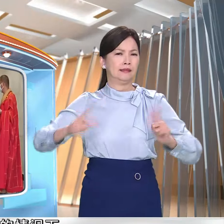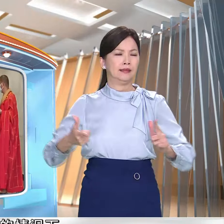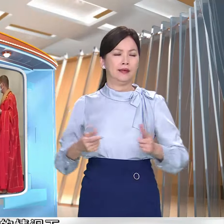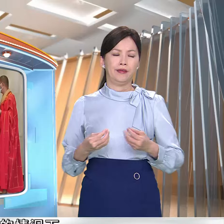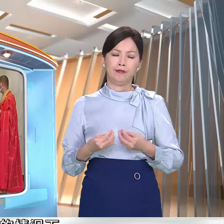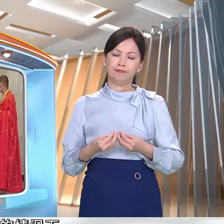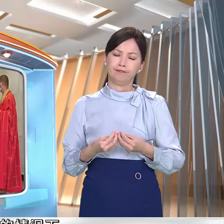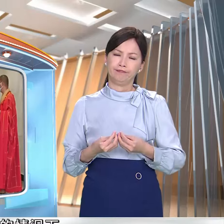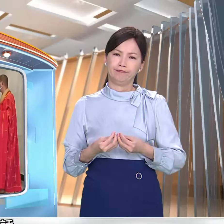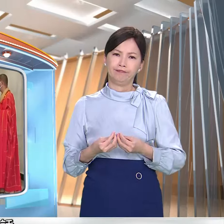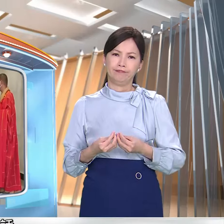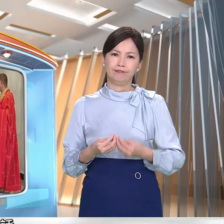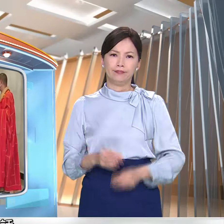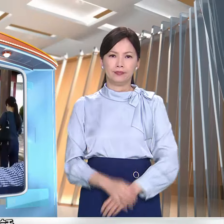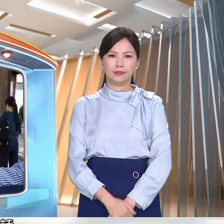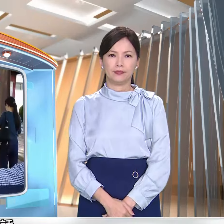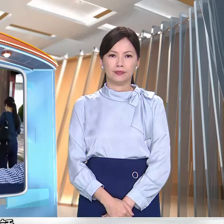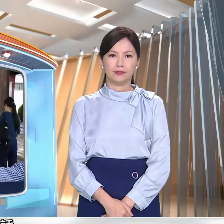况下，目前双方各说各话。